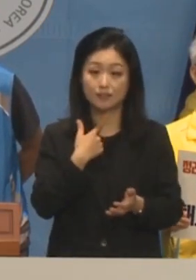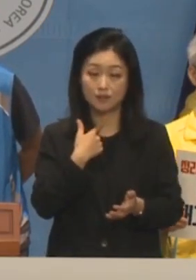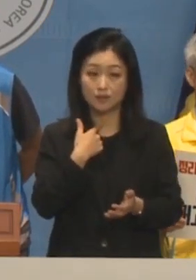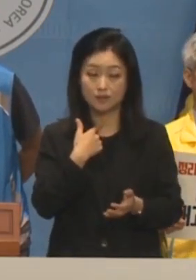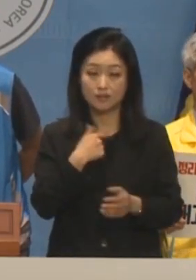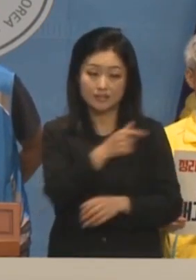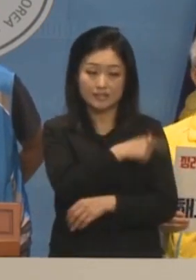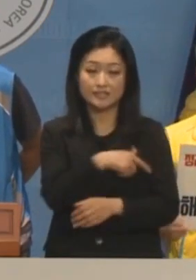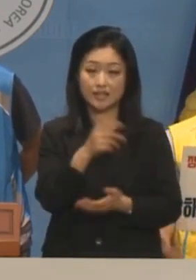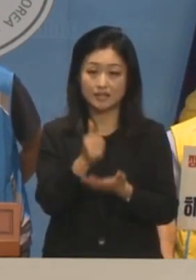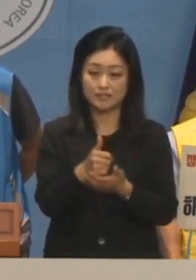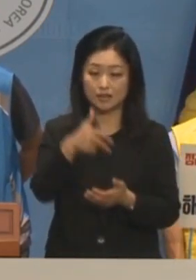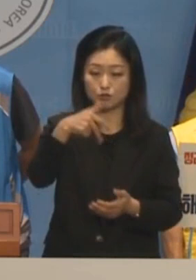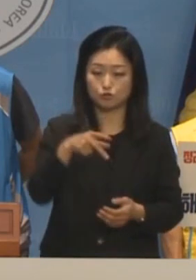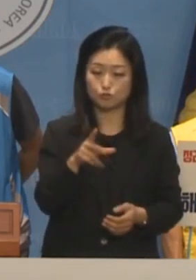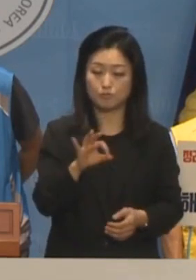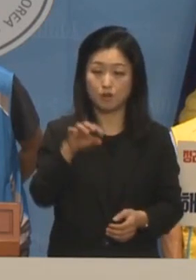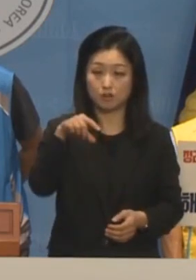전 이사장이